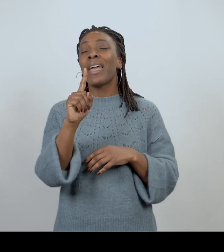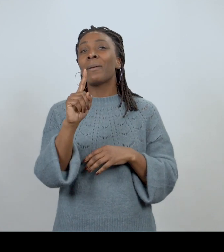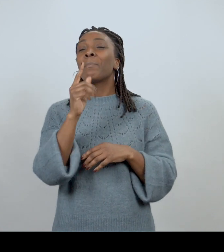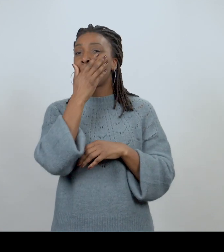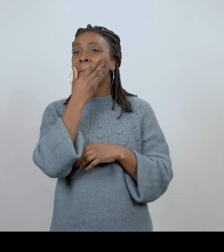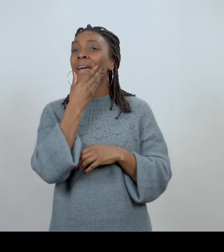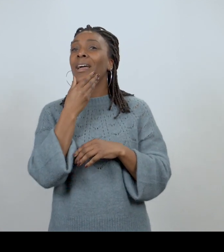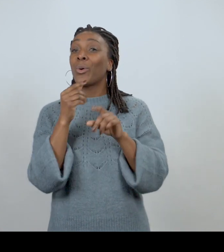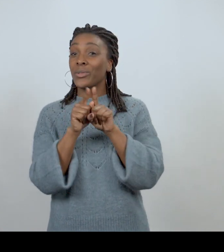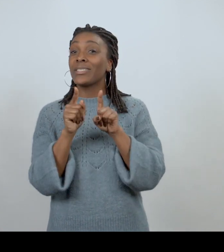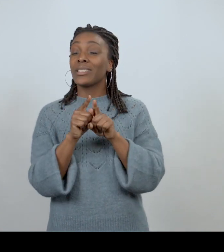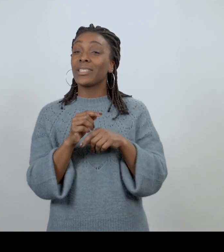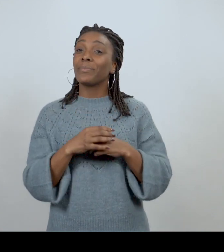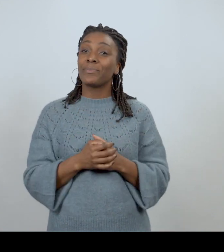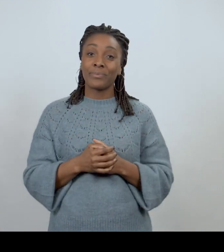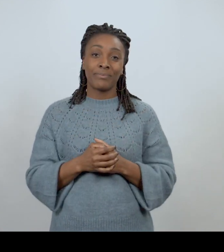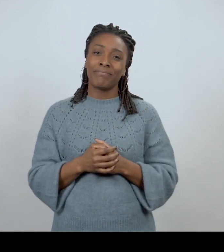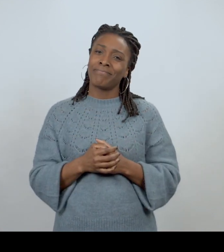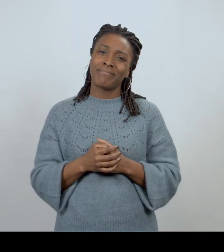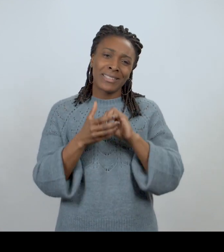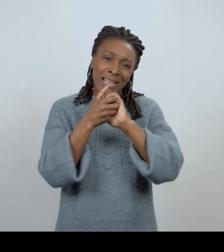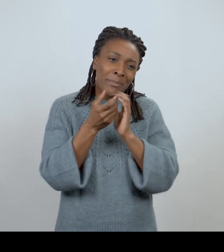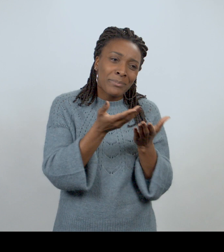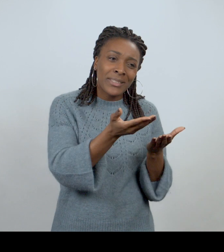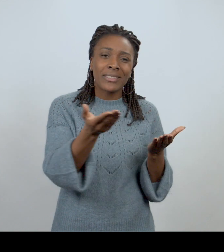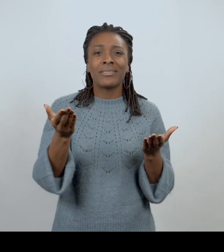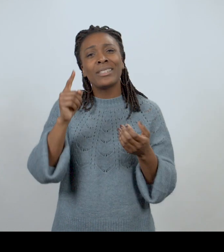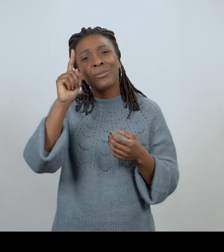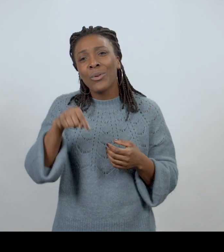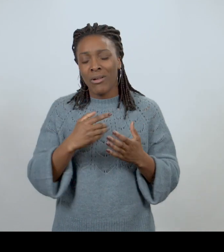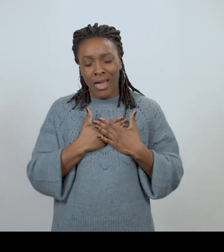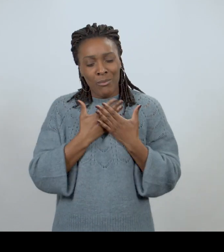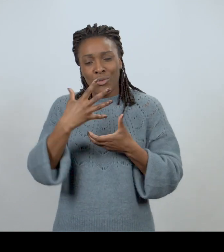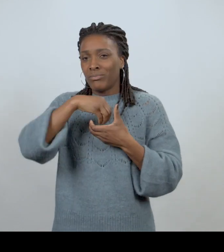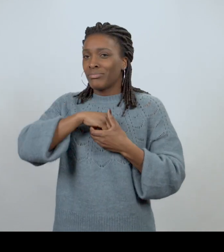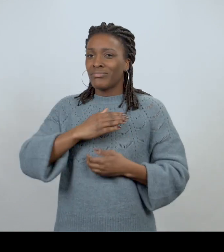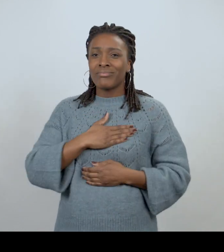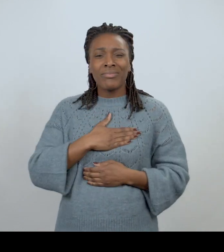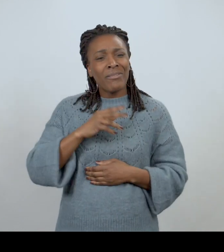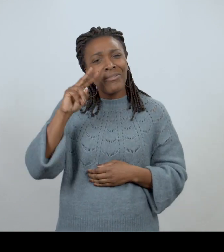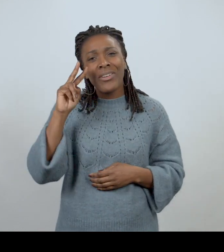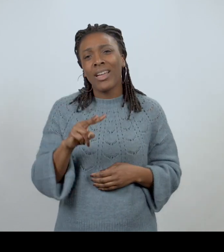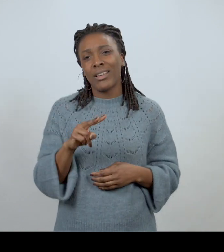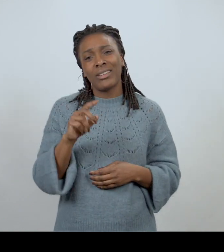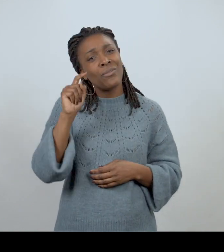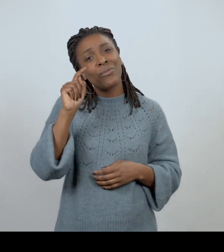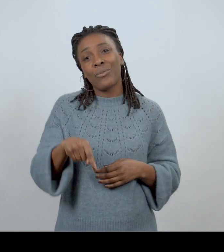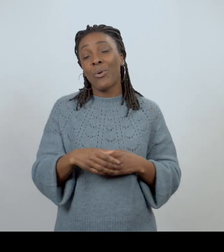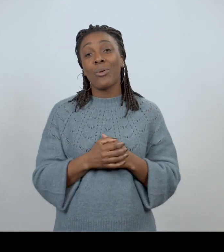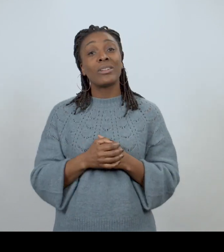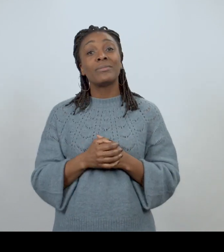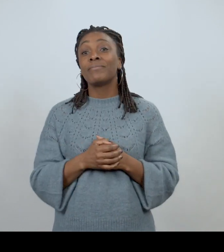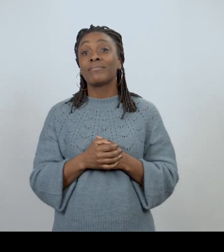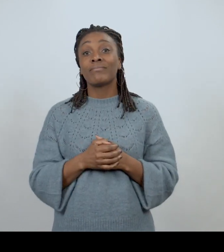histoire ! Chers amis, portons cet amour réel dans nos cœurs, car personne n'a été